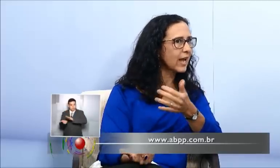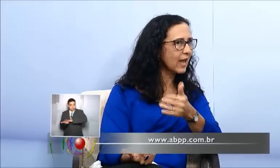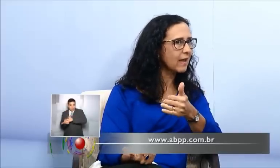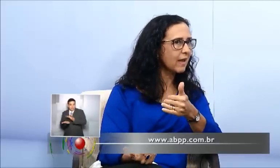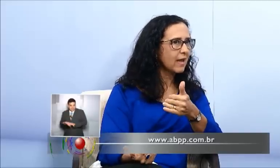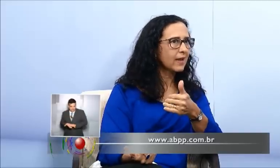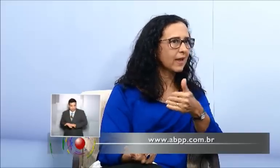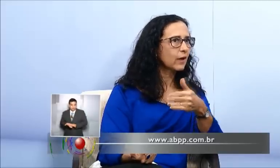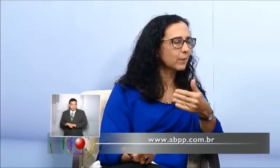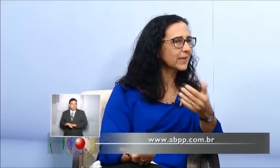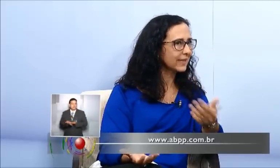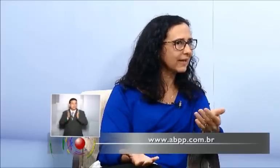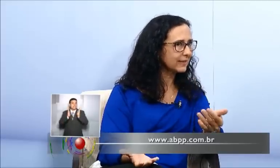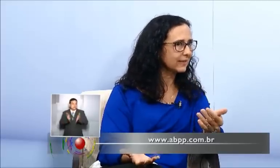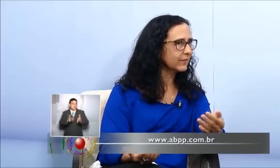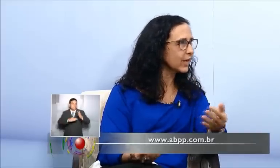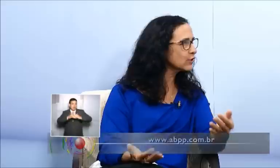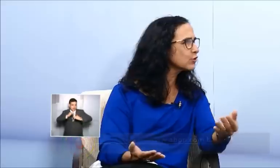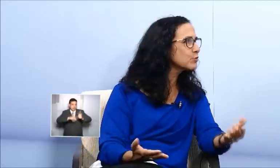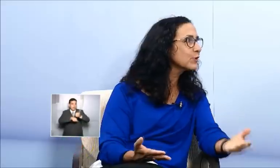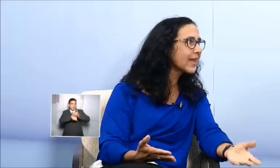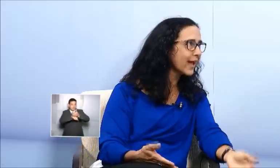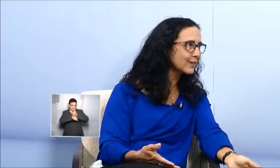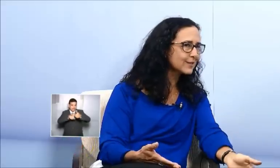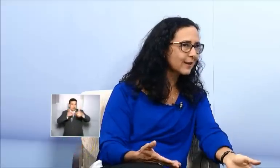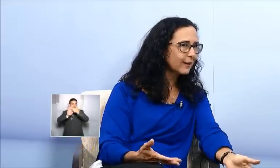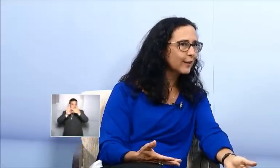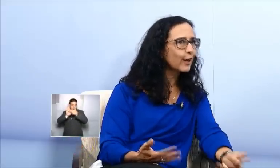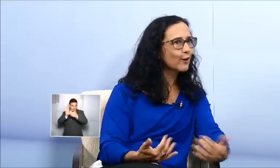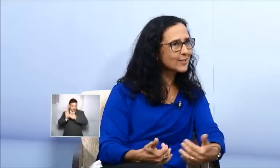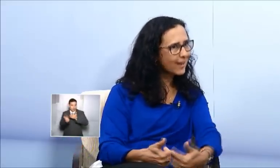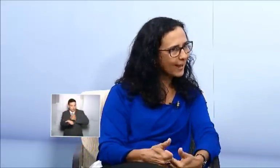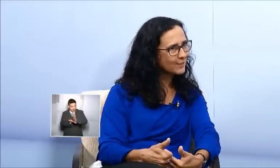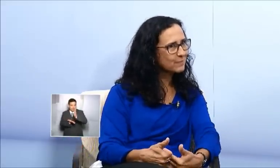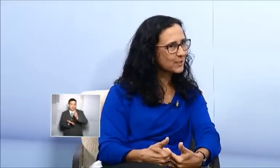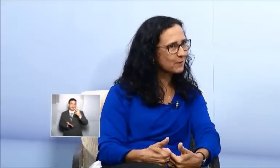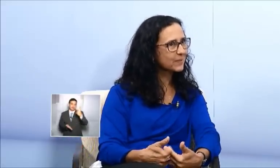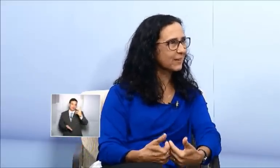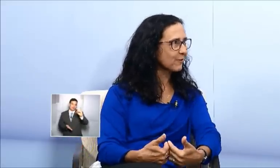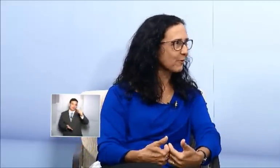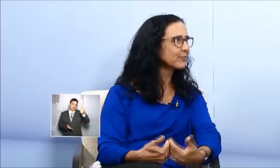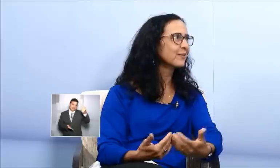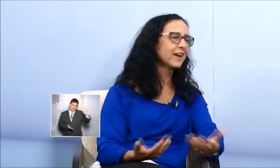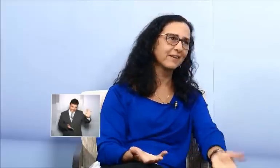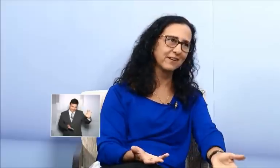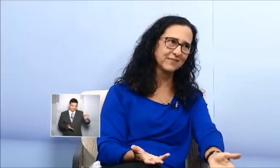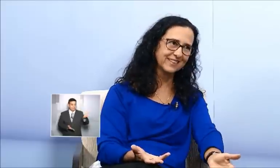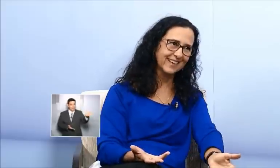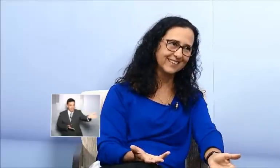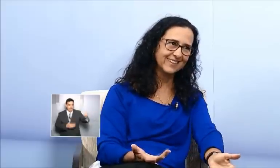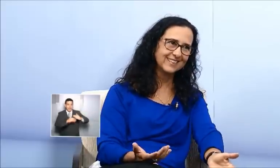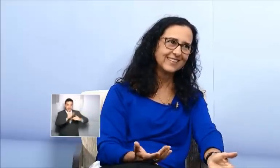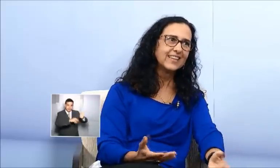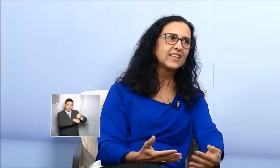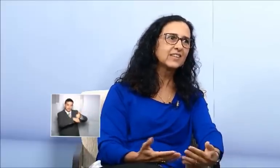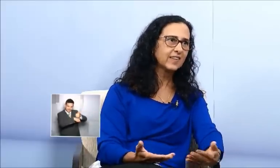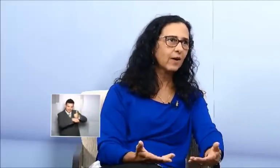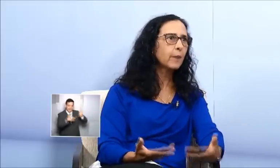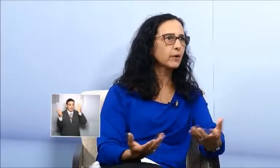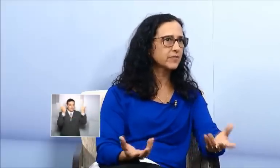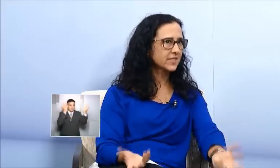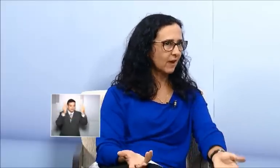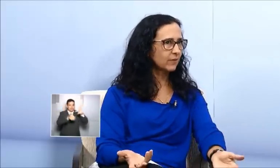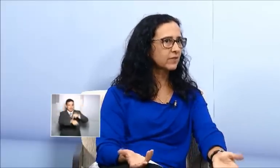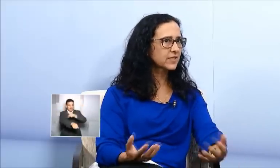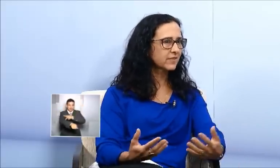ela já é regulamentada desde 2010 e que a nossa lei de psicopedagogo não é regulamentada. A profissão. Que é Então,